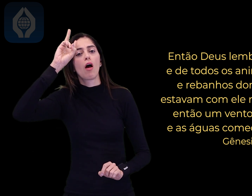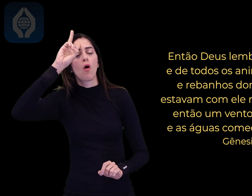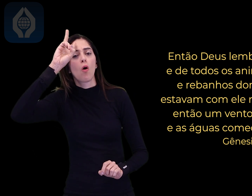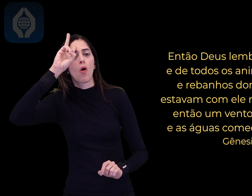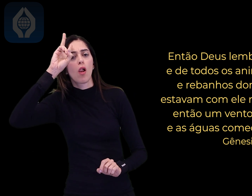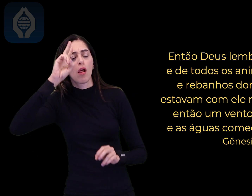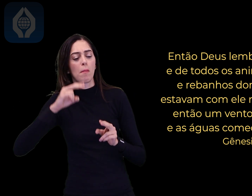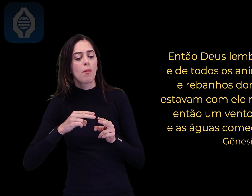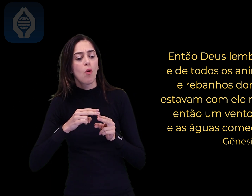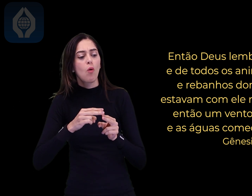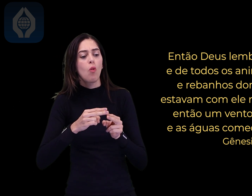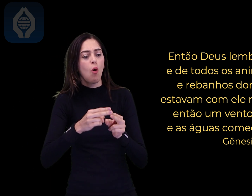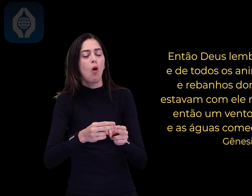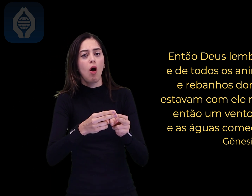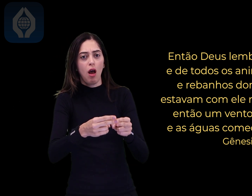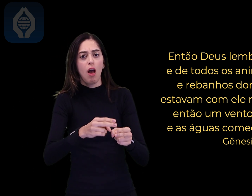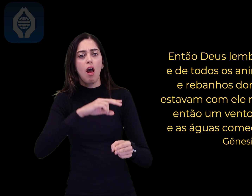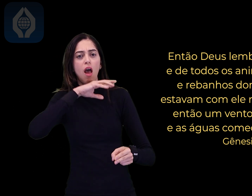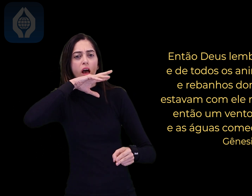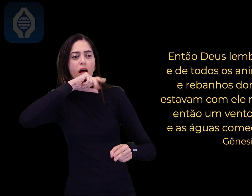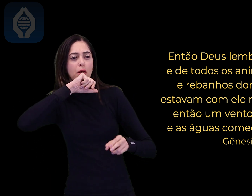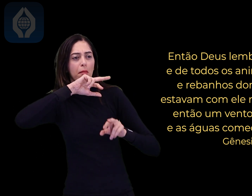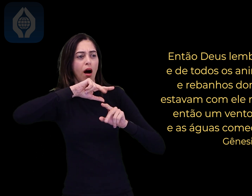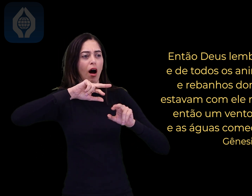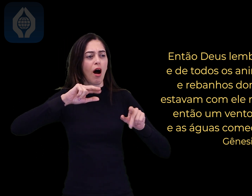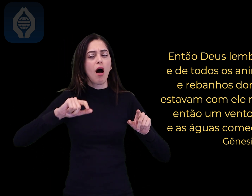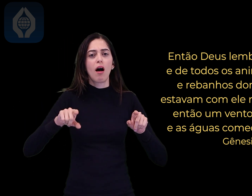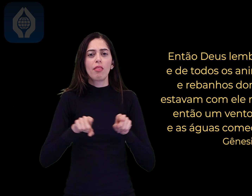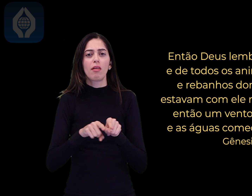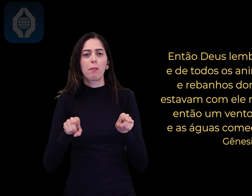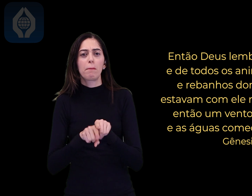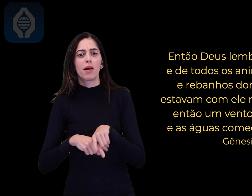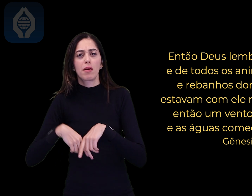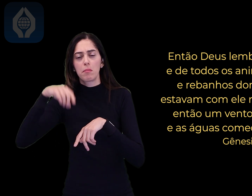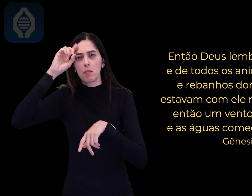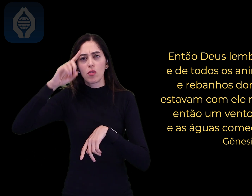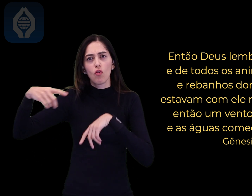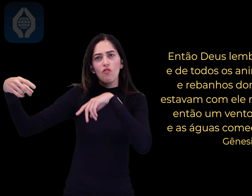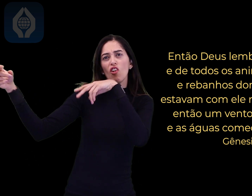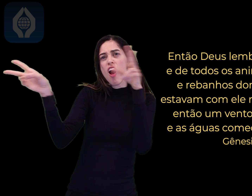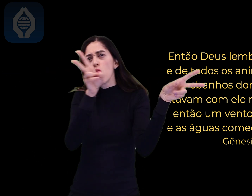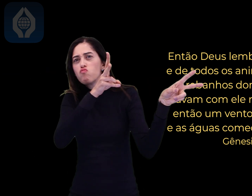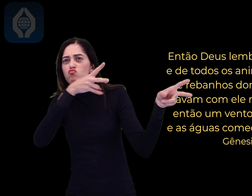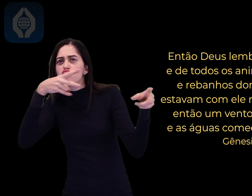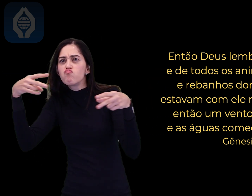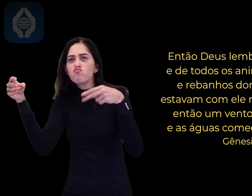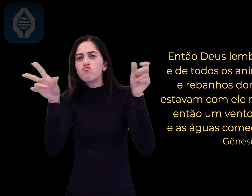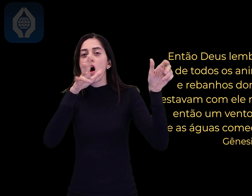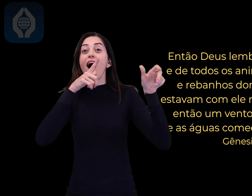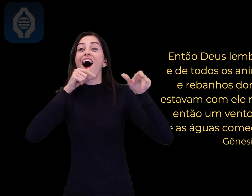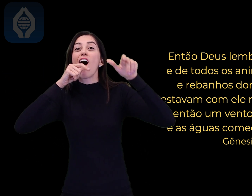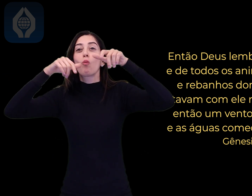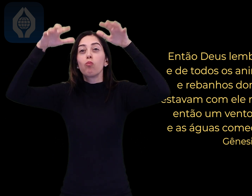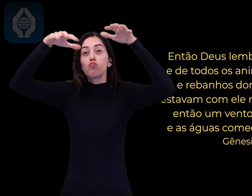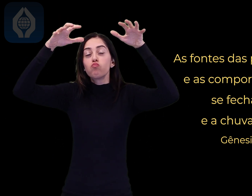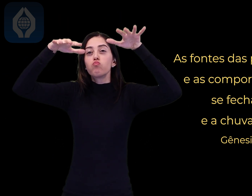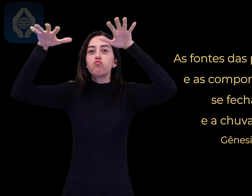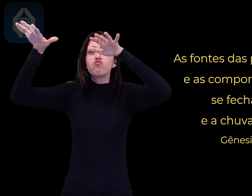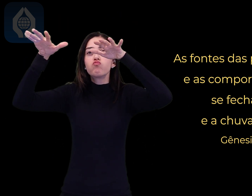rebanhos domésticos que estavam com ele na arca, e enviou então um vento sobre a terra e as águas começaram a baixar. As